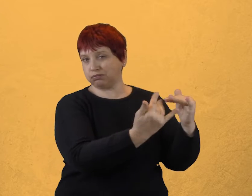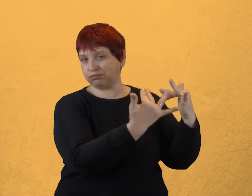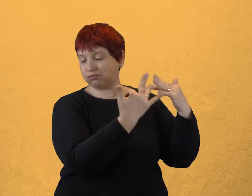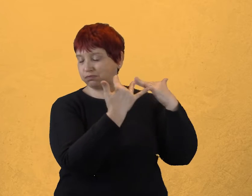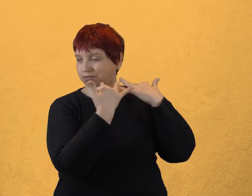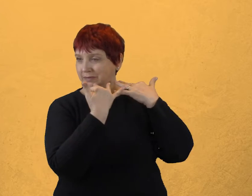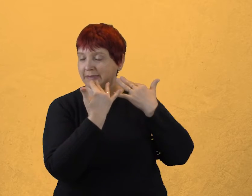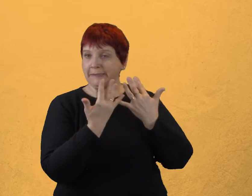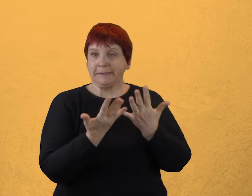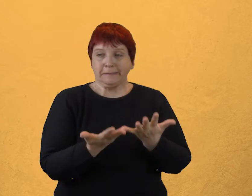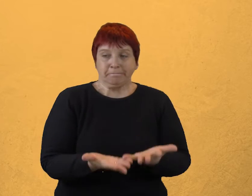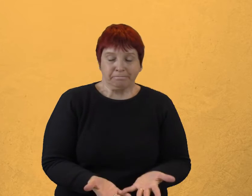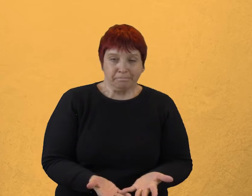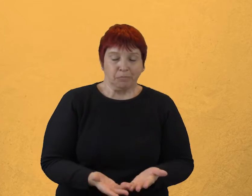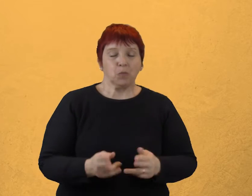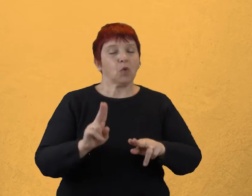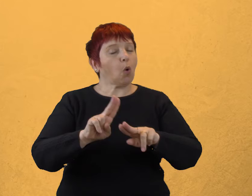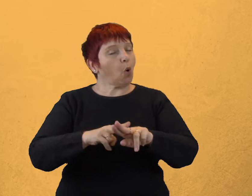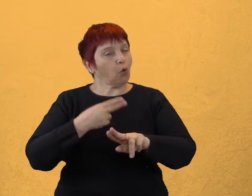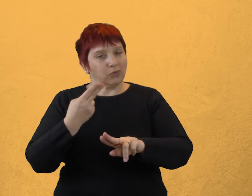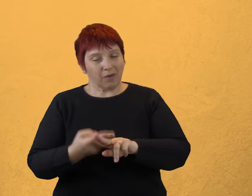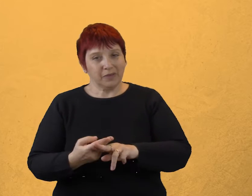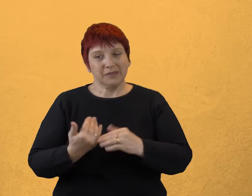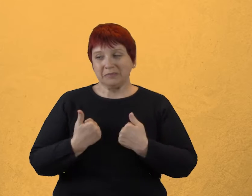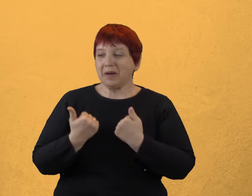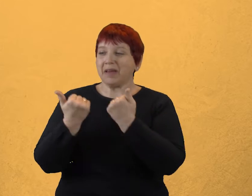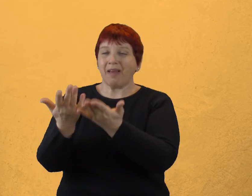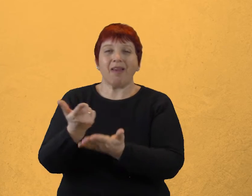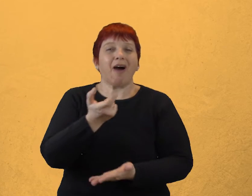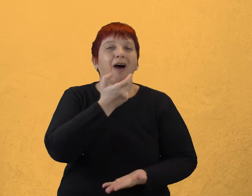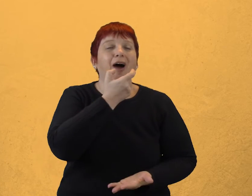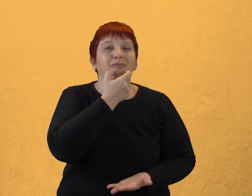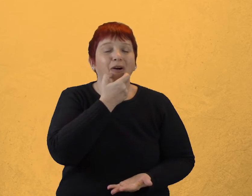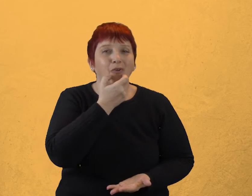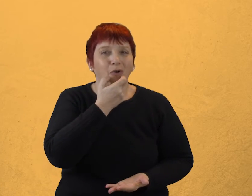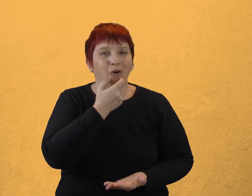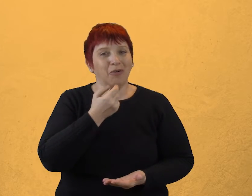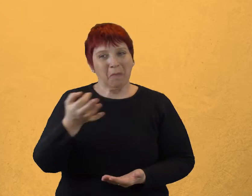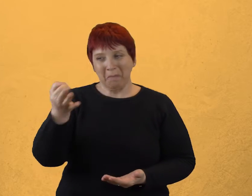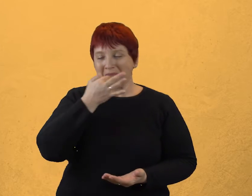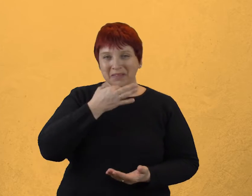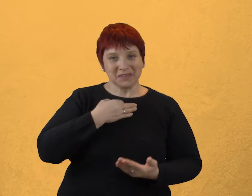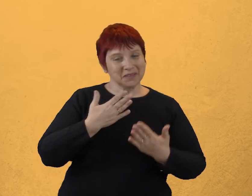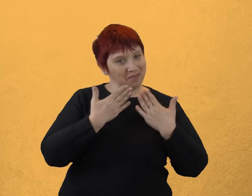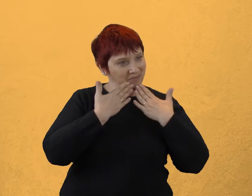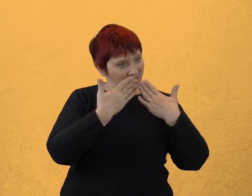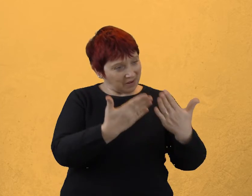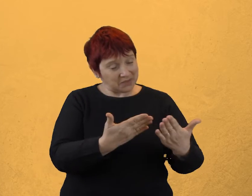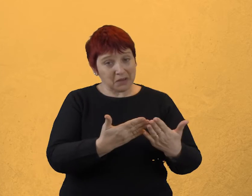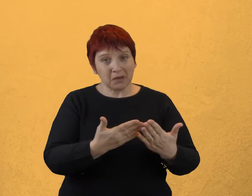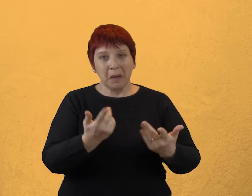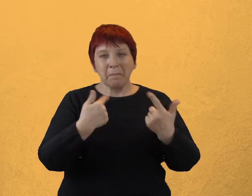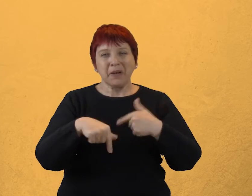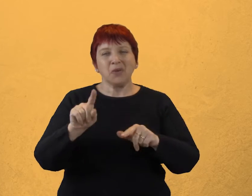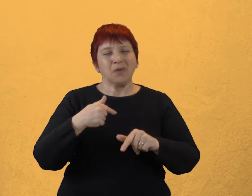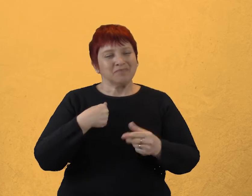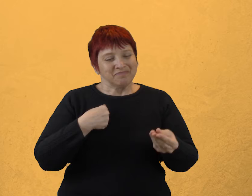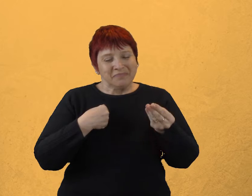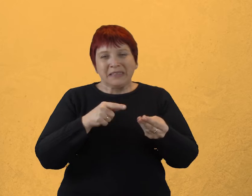mismo. Otra vez le regalé un alfajor y ella me lo agradeció, pero dijo que no le gustaban las